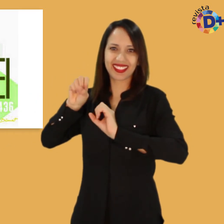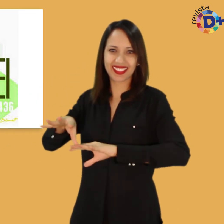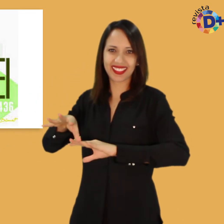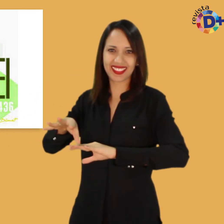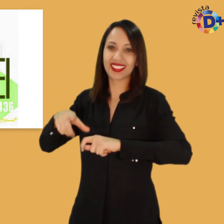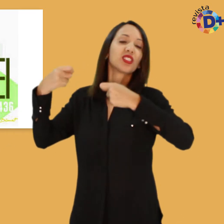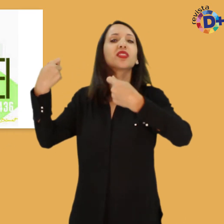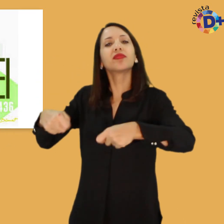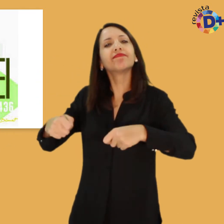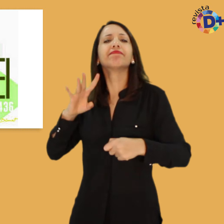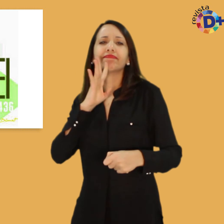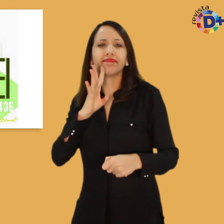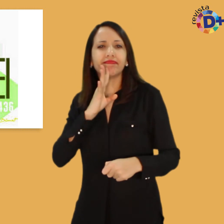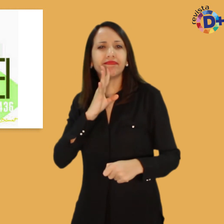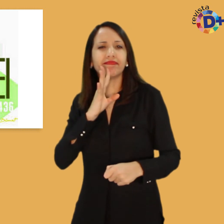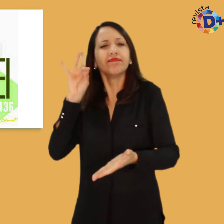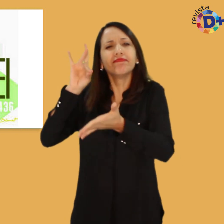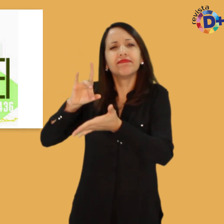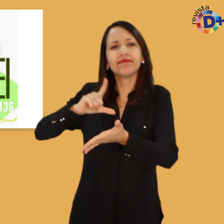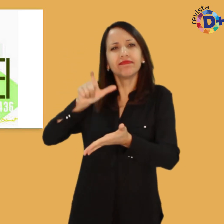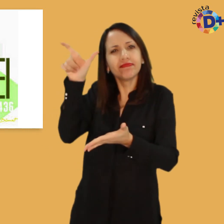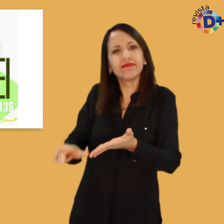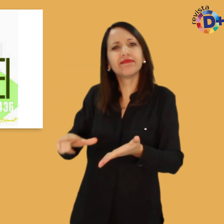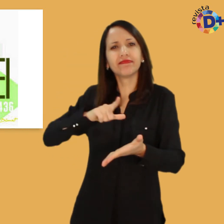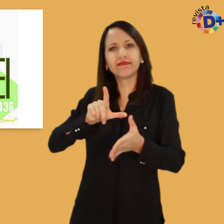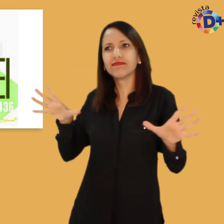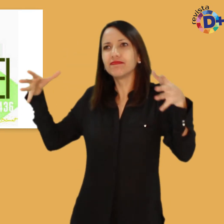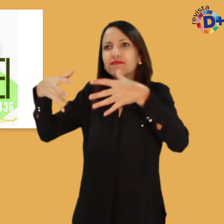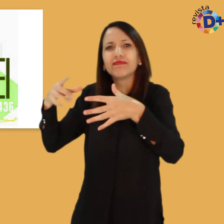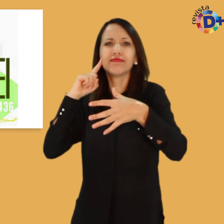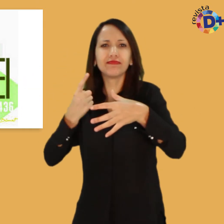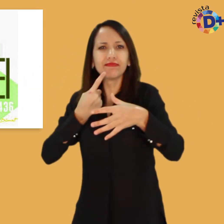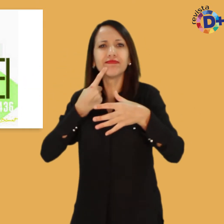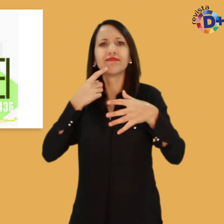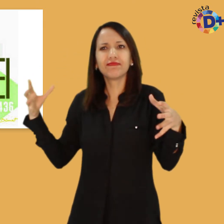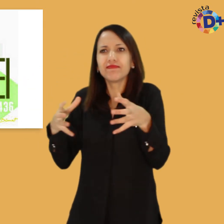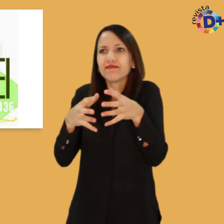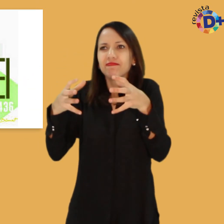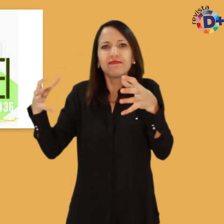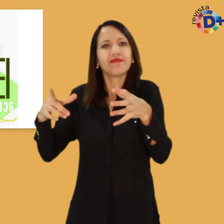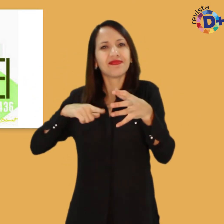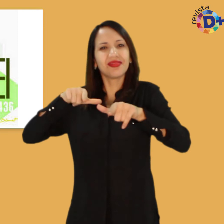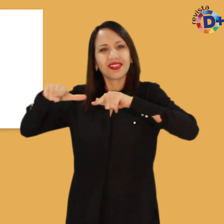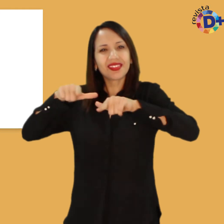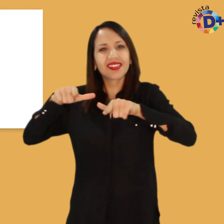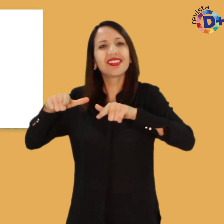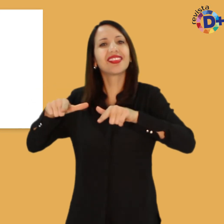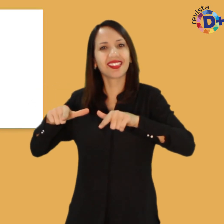Necessário reconhecer que a origem desses movimentos no Brasil se deve também ao trabalho de William Stockwell,